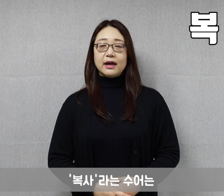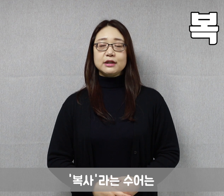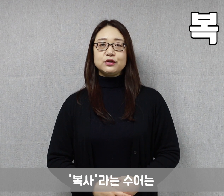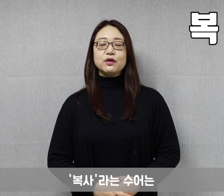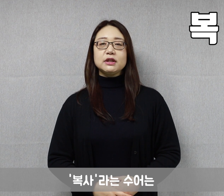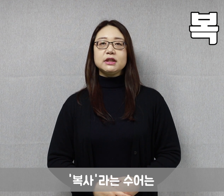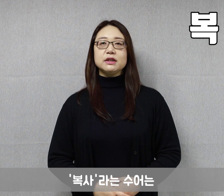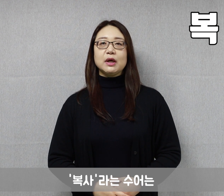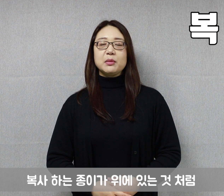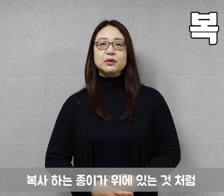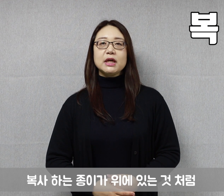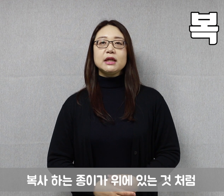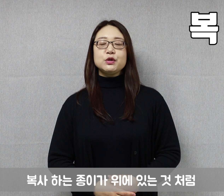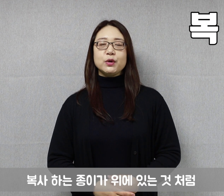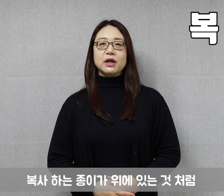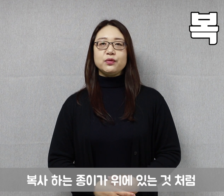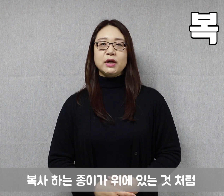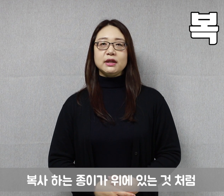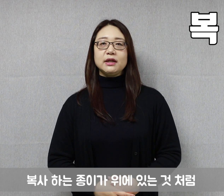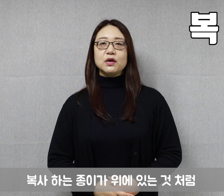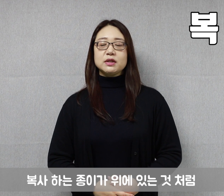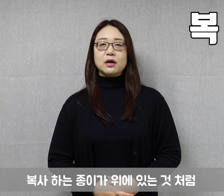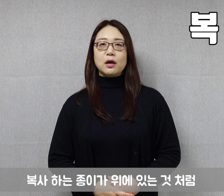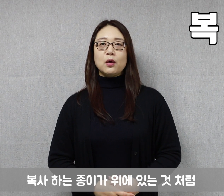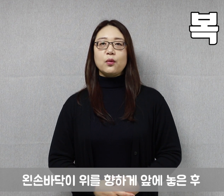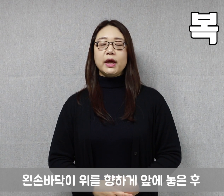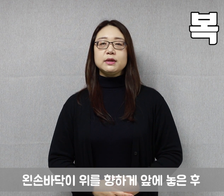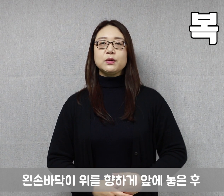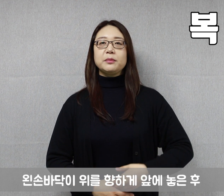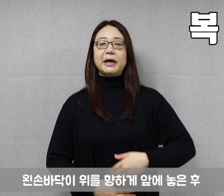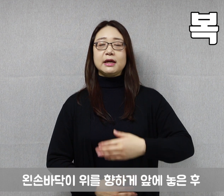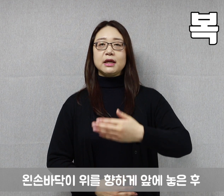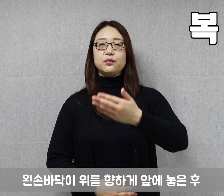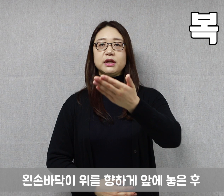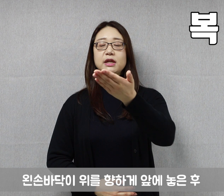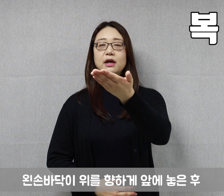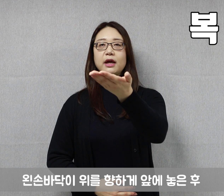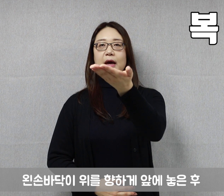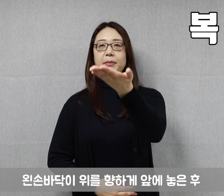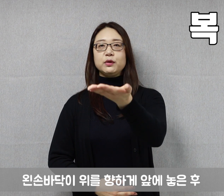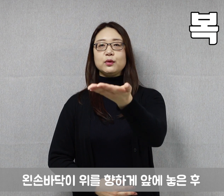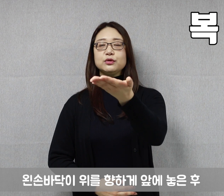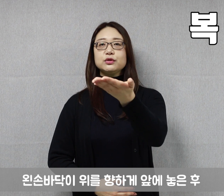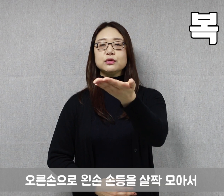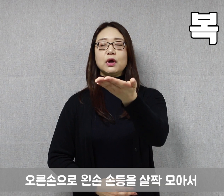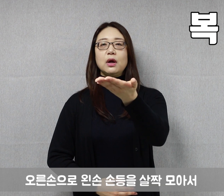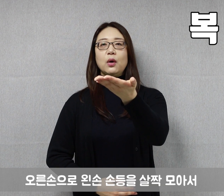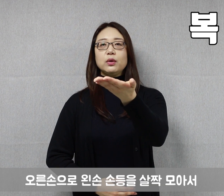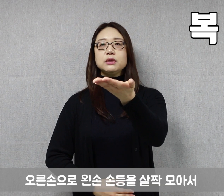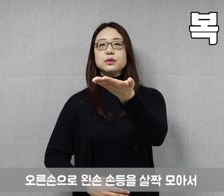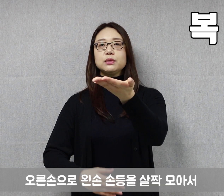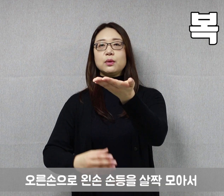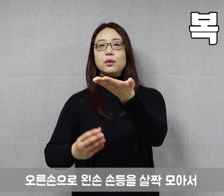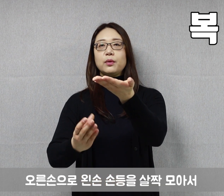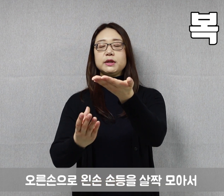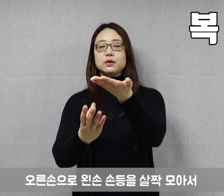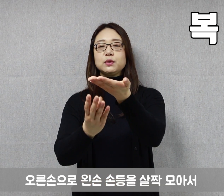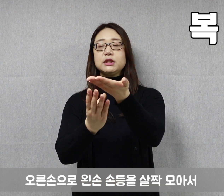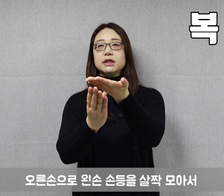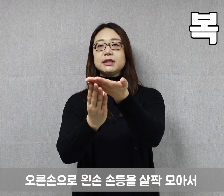복사라는 수어는 복사하는 종이가 위에 있는 것처럼 왼손 바닥이 위를 향하게 앞에 놓은 후 오른손으로 왼손 손등을